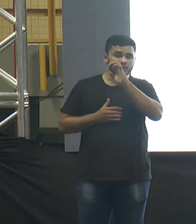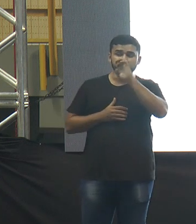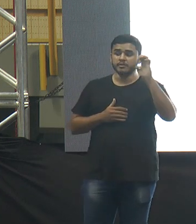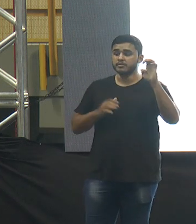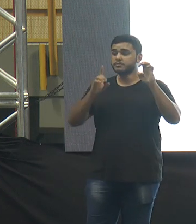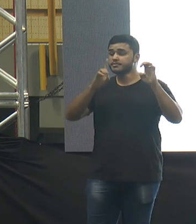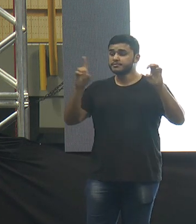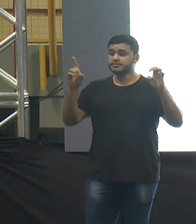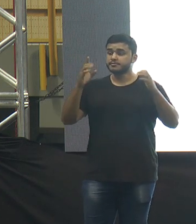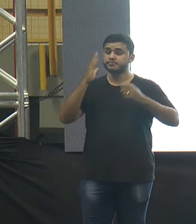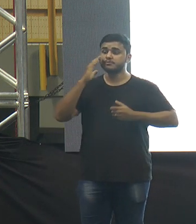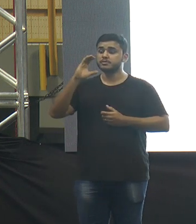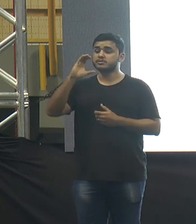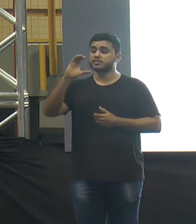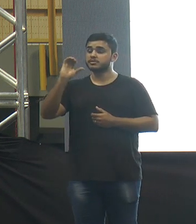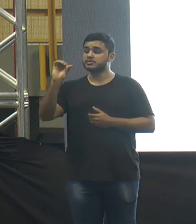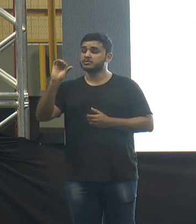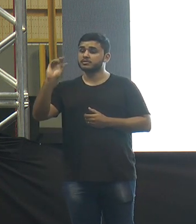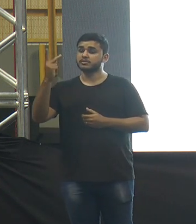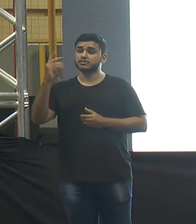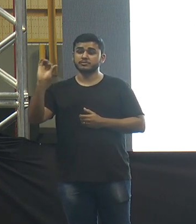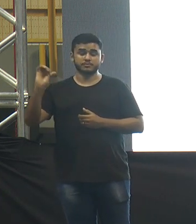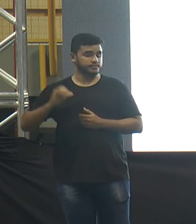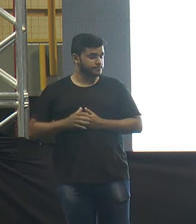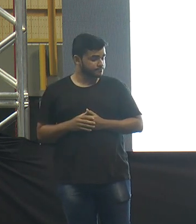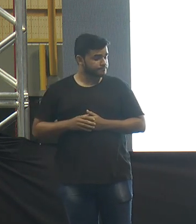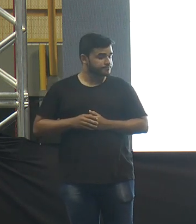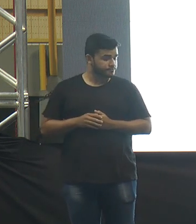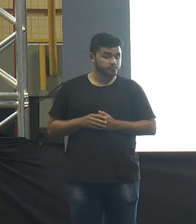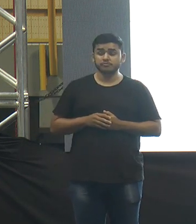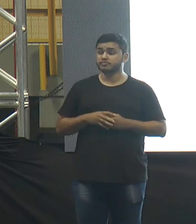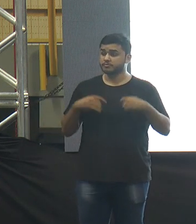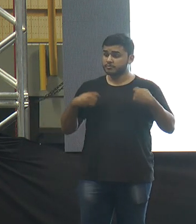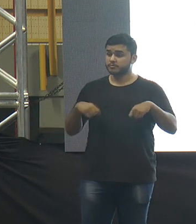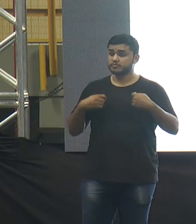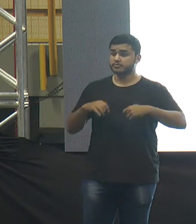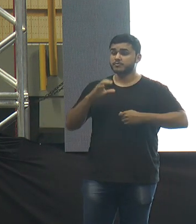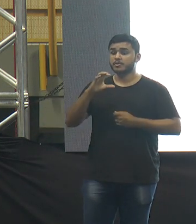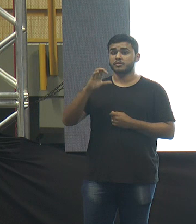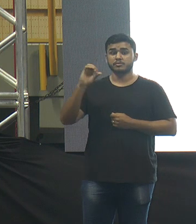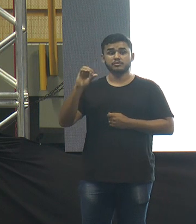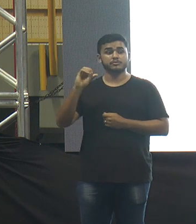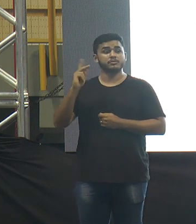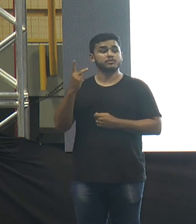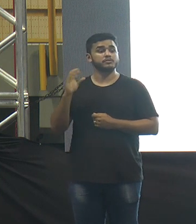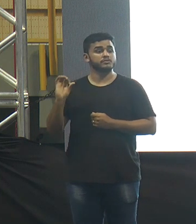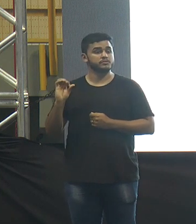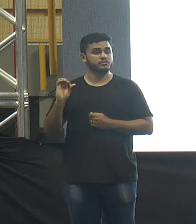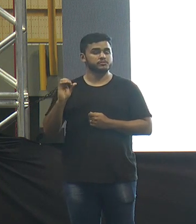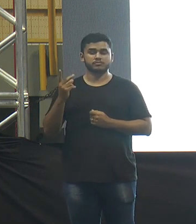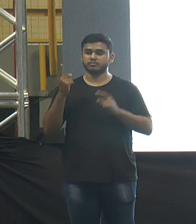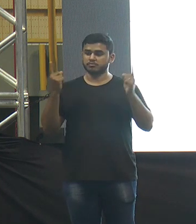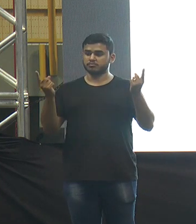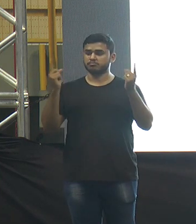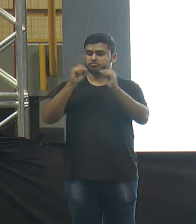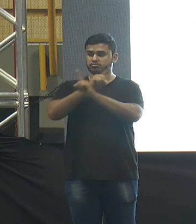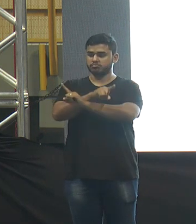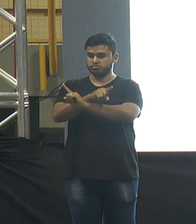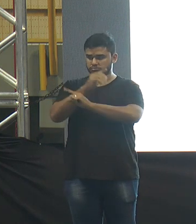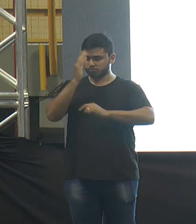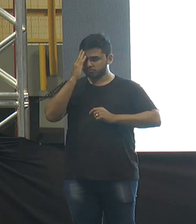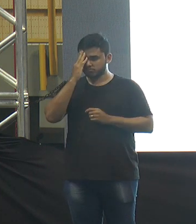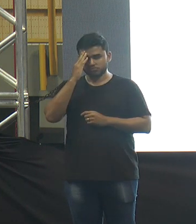direito? Esquerdo. Então, o que é que eu vou ter que fazer com a reação do C6H6? Eu vou inverter.